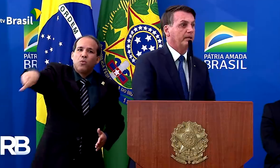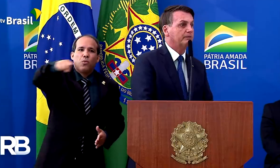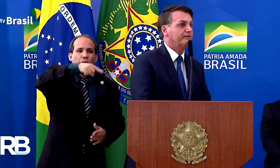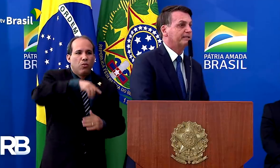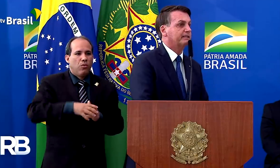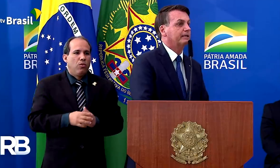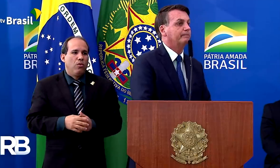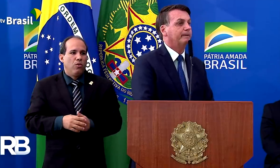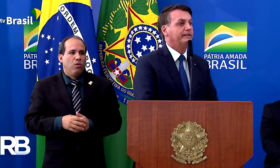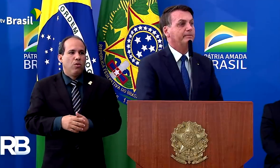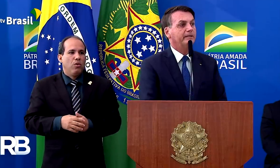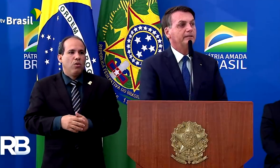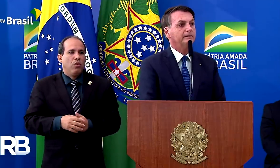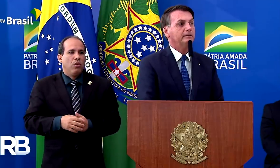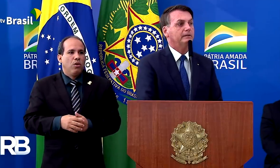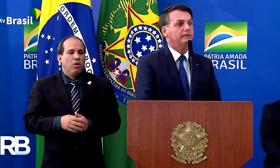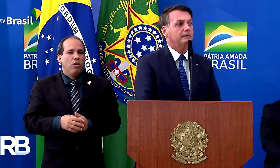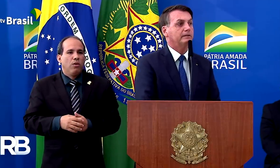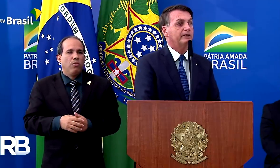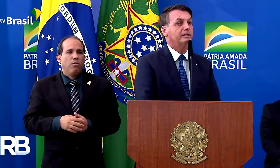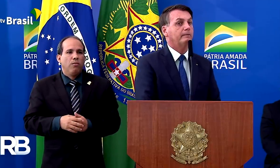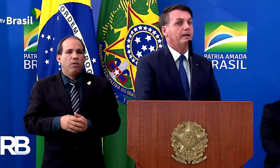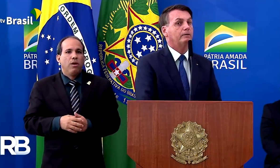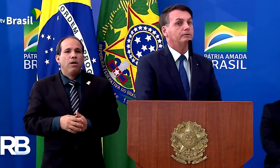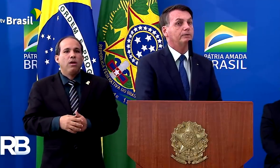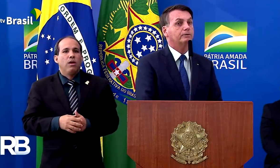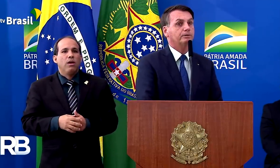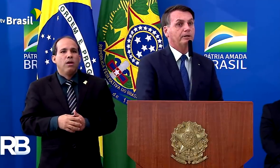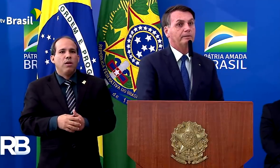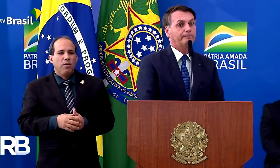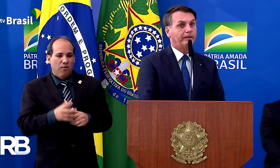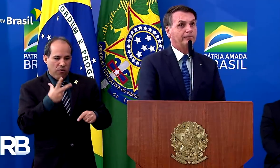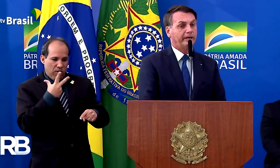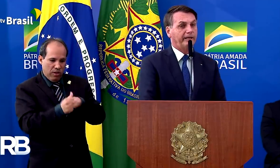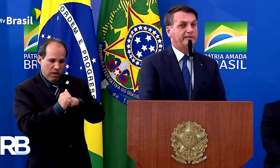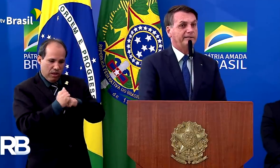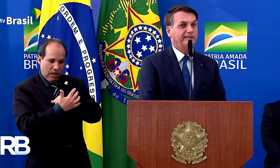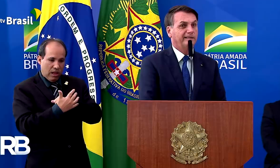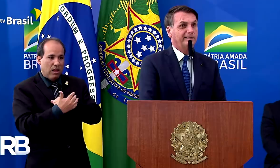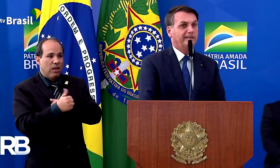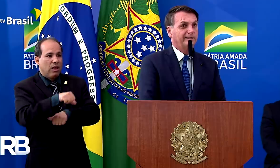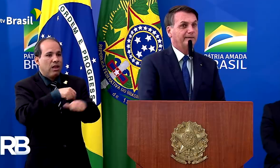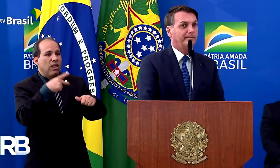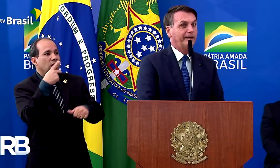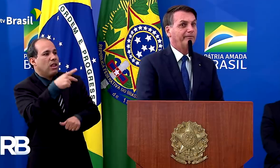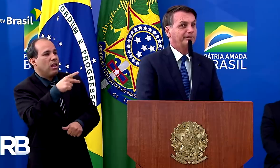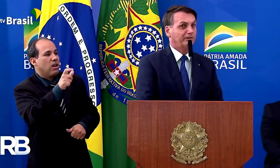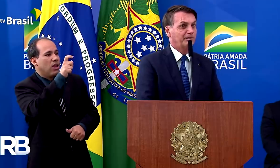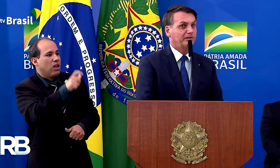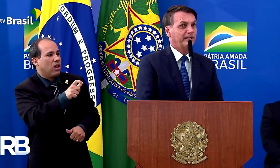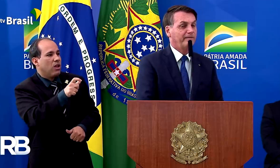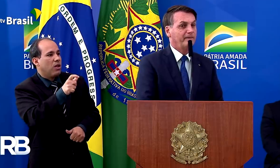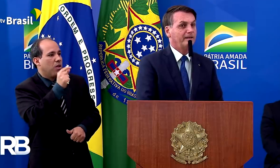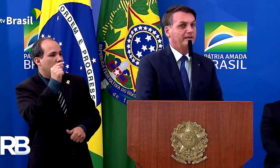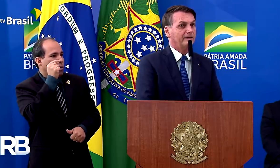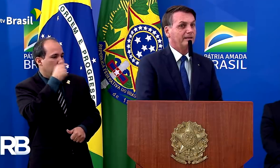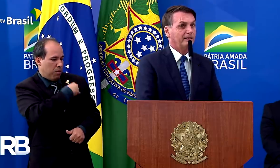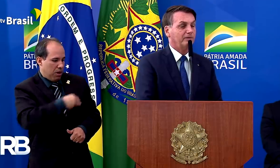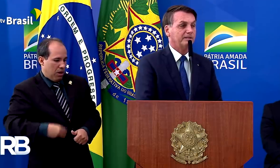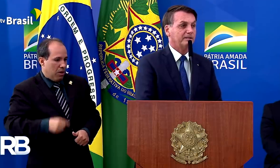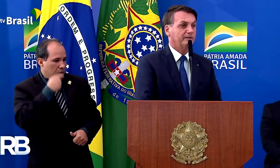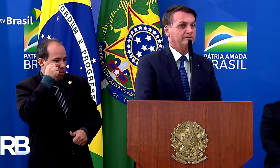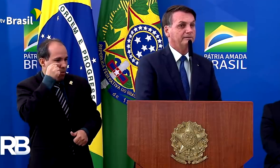Nós não queremos vencer a pandemia e daí chamar o doutor Paulo Guedes para solucionar